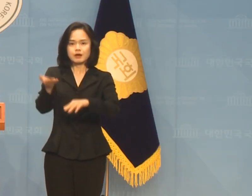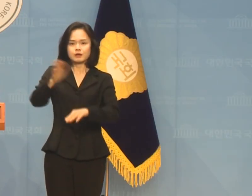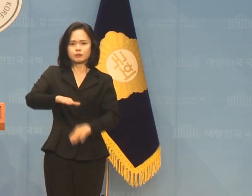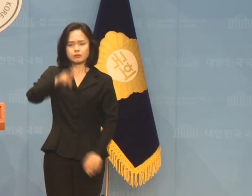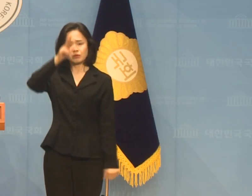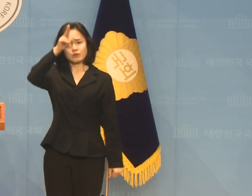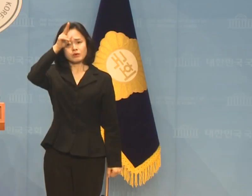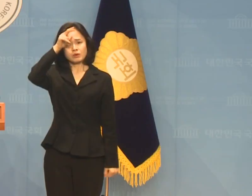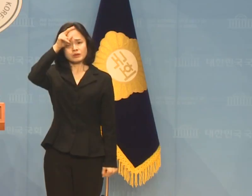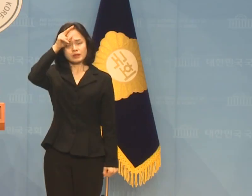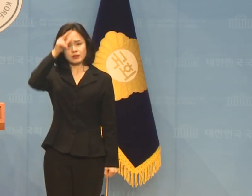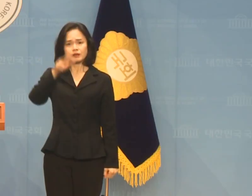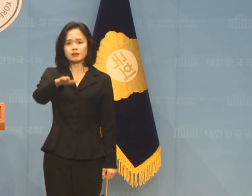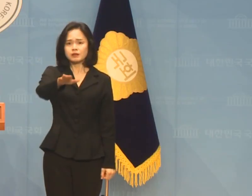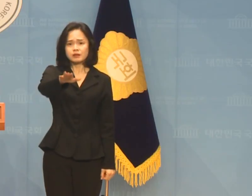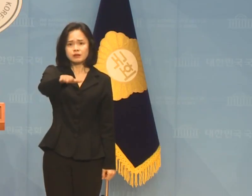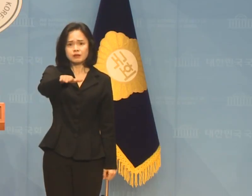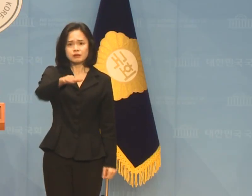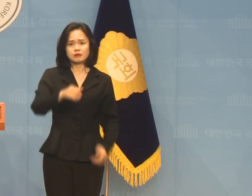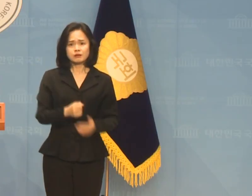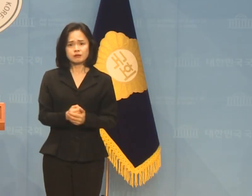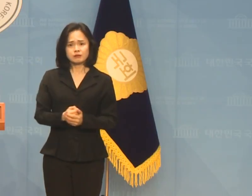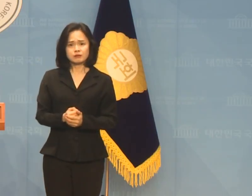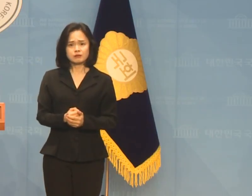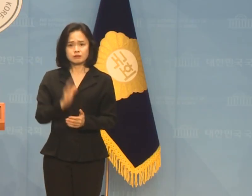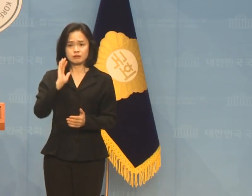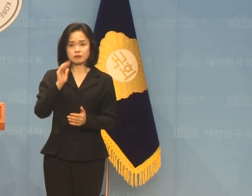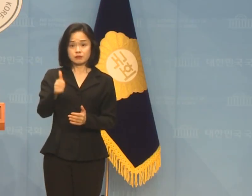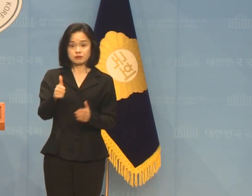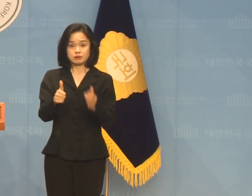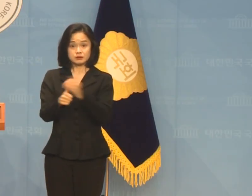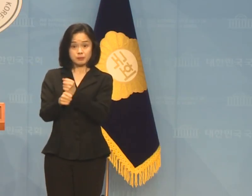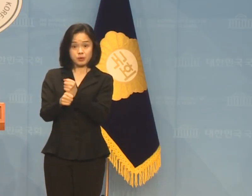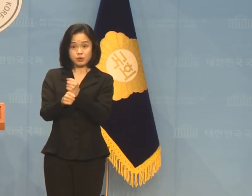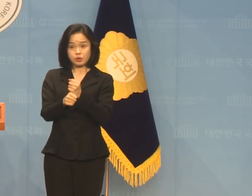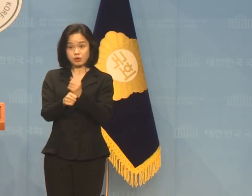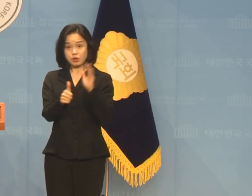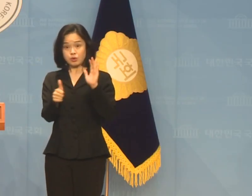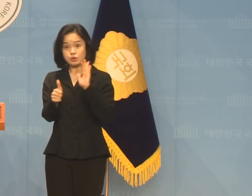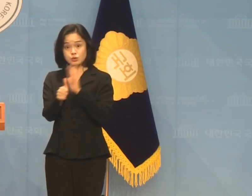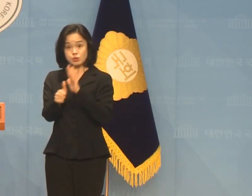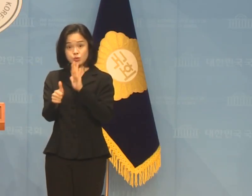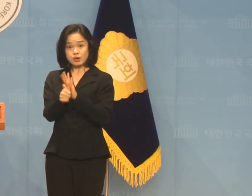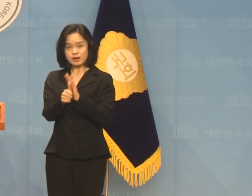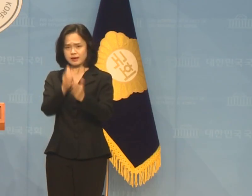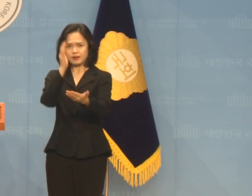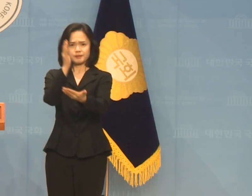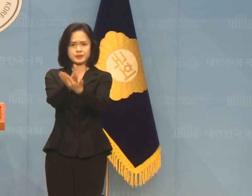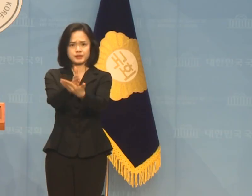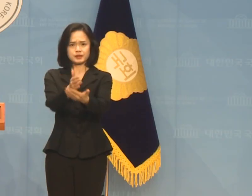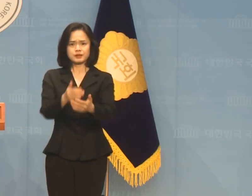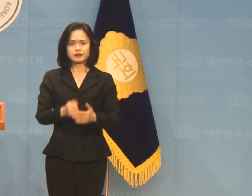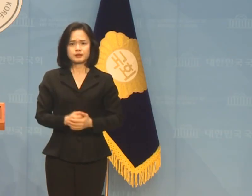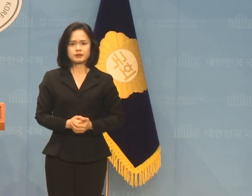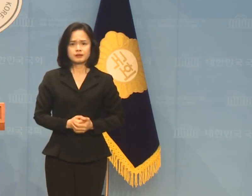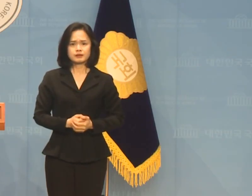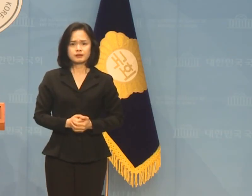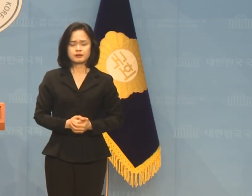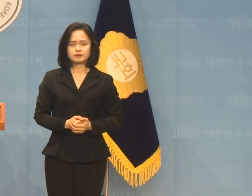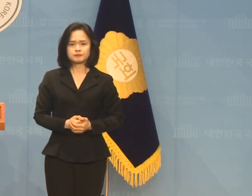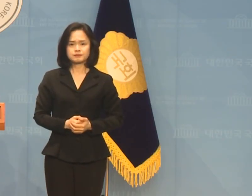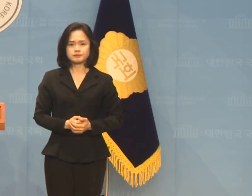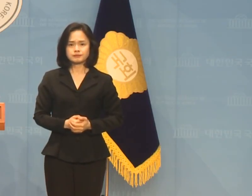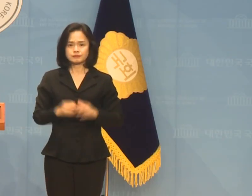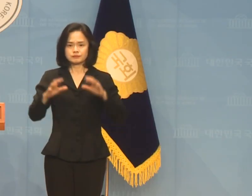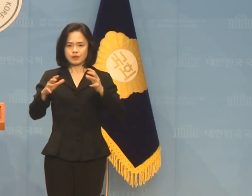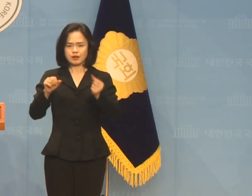경찰마저 체포조로 나설 가세해서는 안 됩니다. 내란죄 수사권은 경찰에